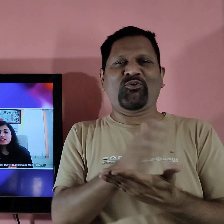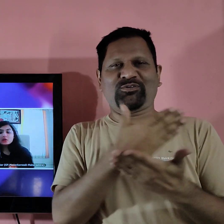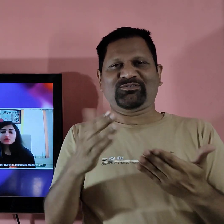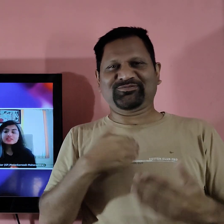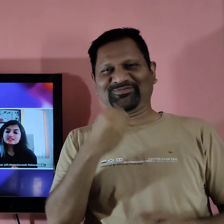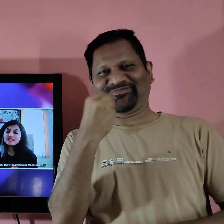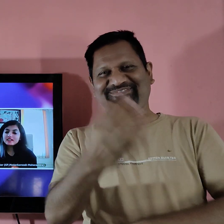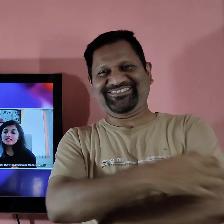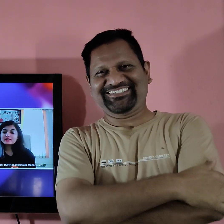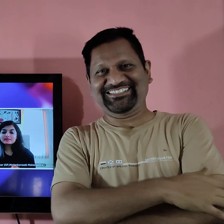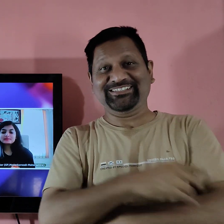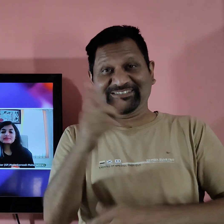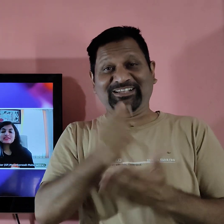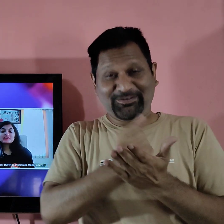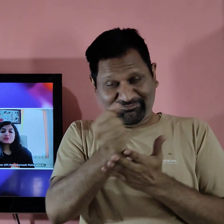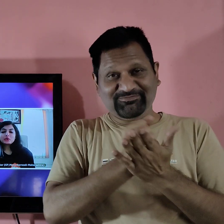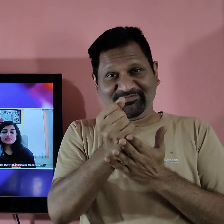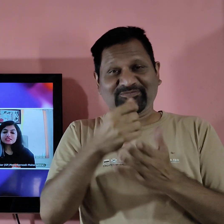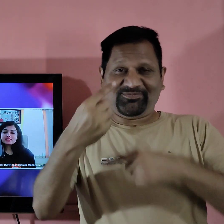चाहूंगी। जरूर बताइए।